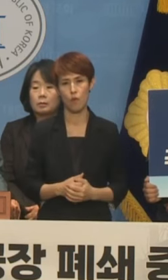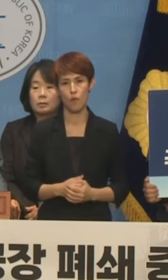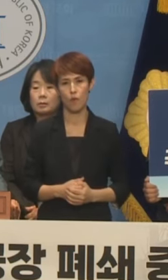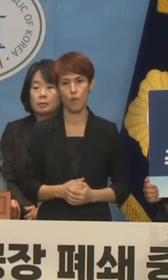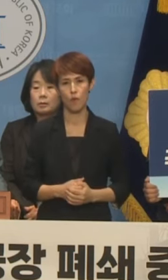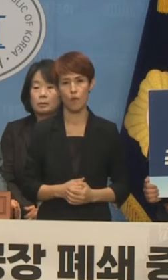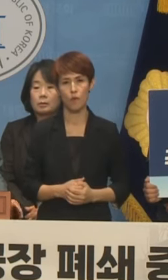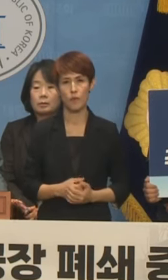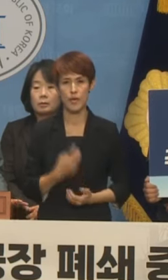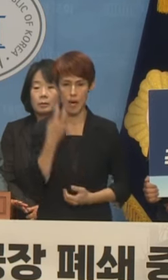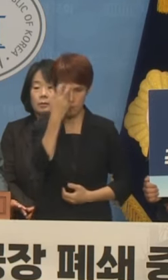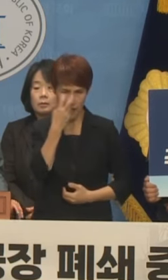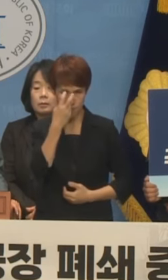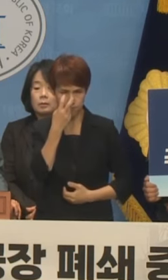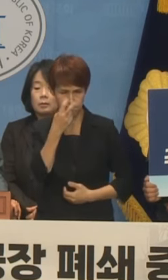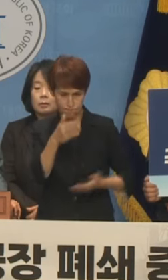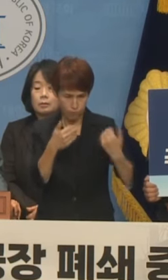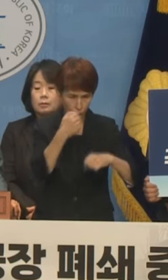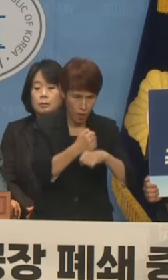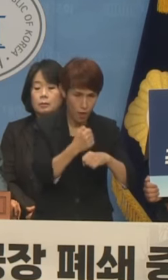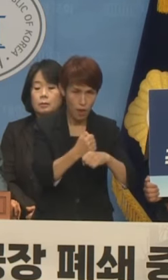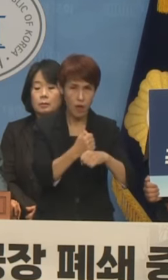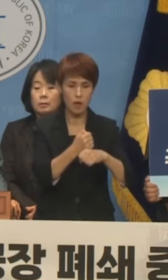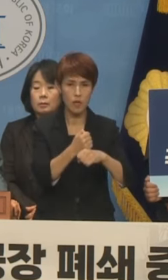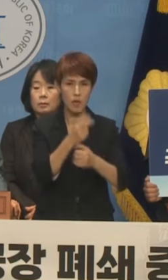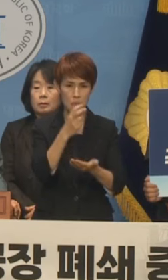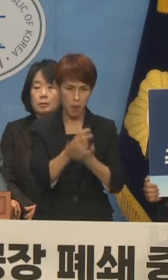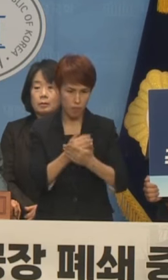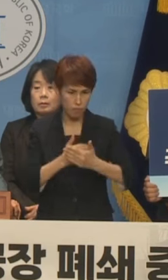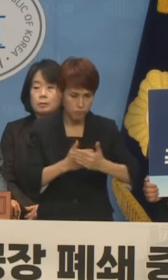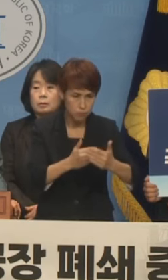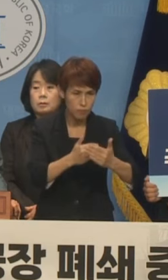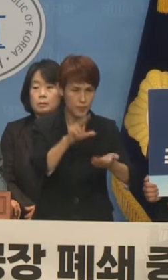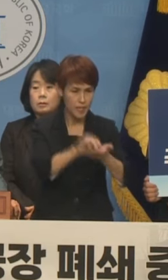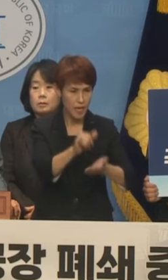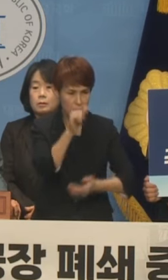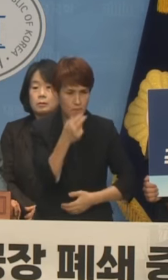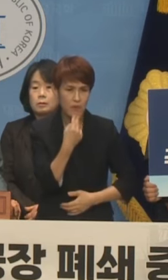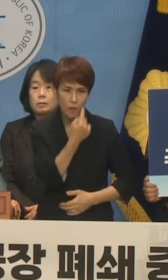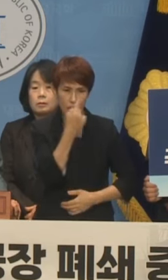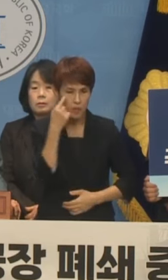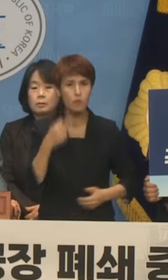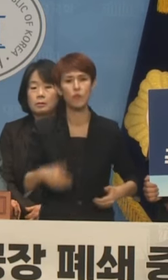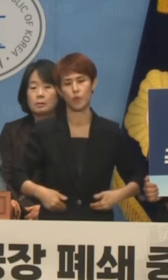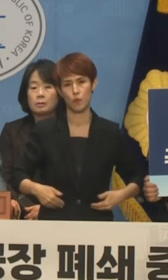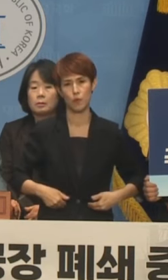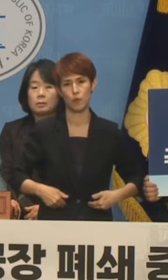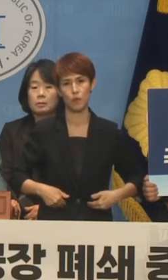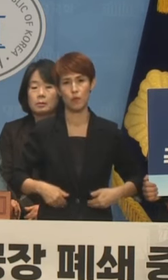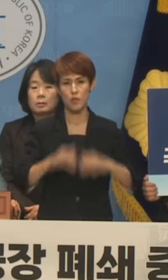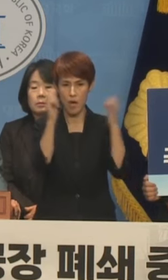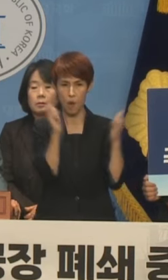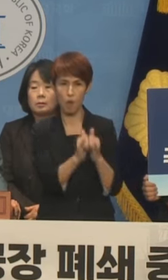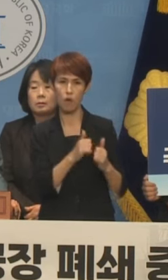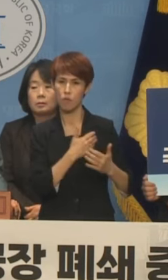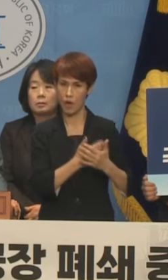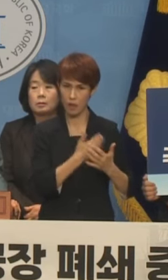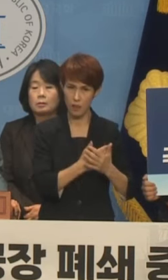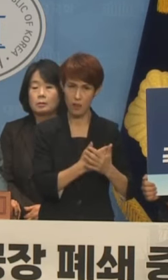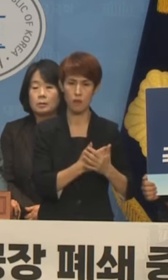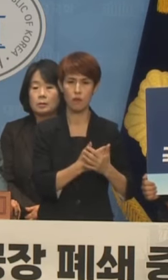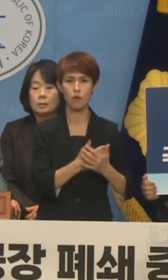해소하고 감사를 통해 편향적인 법 집행과 법의 사각지대를 기회로 삼아서 사회적 불안을